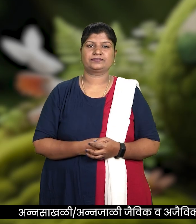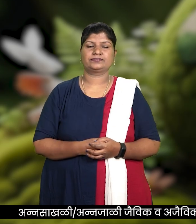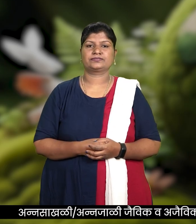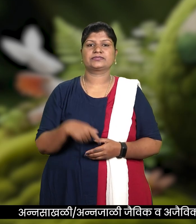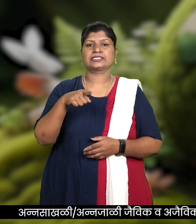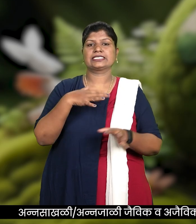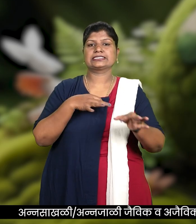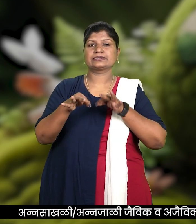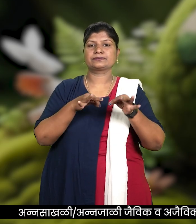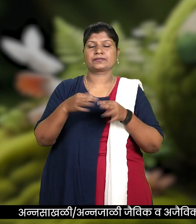स्वरूपात स्पष्ट करतात.